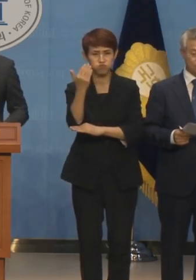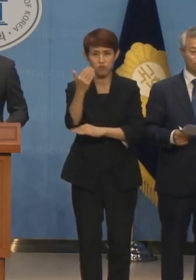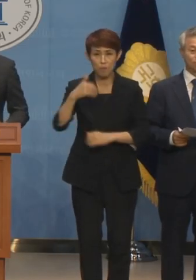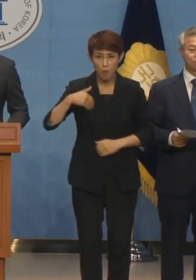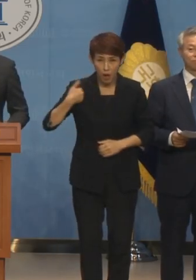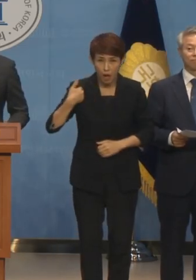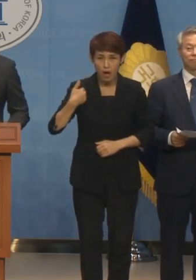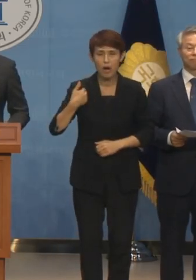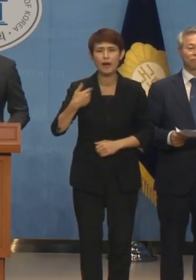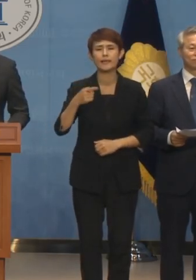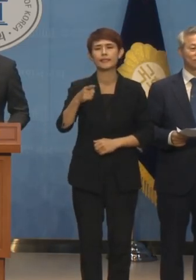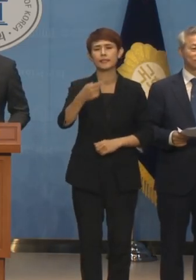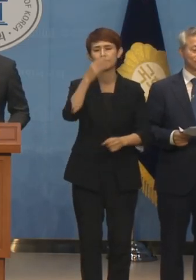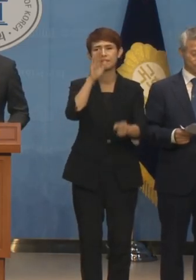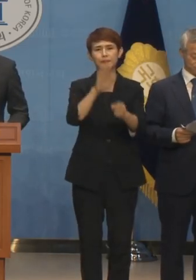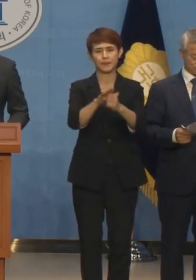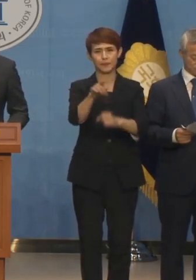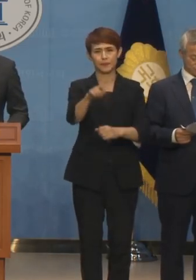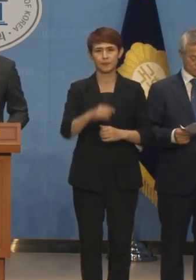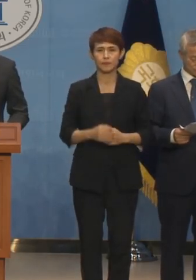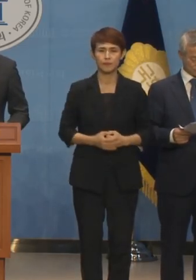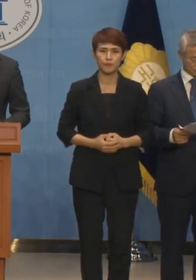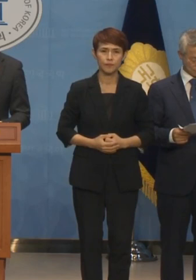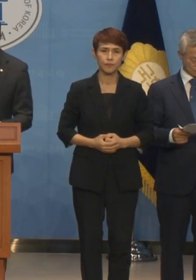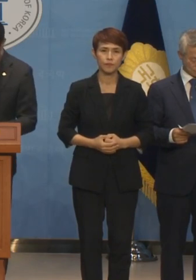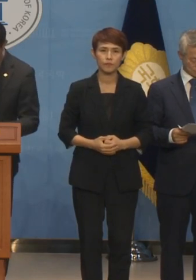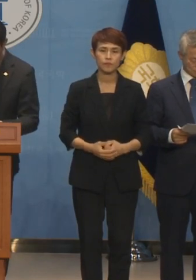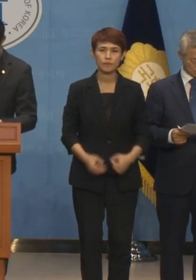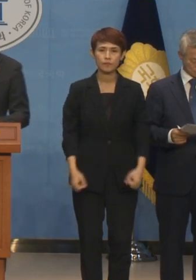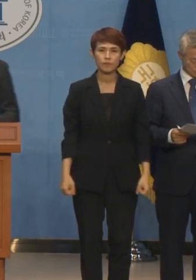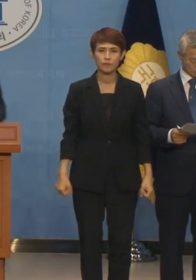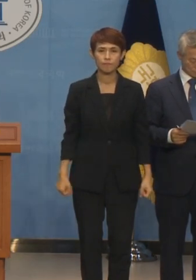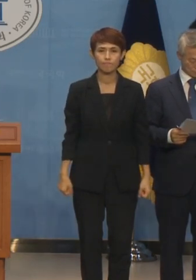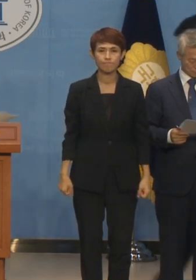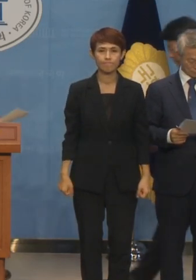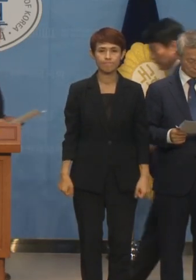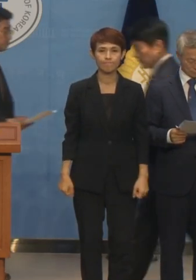하는 어이없는 보도라 할 만합니다.